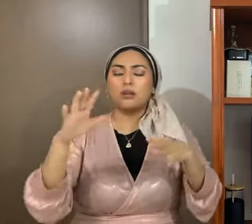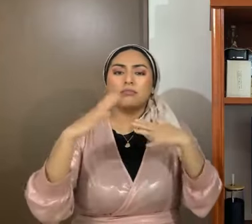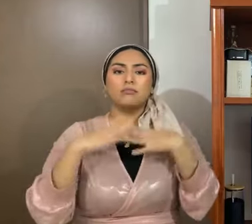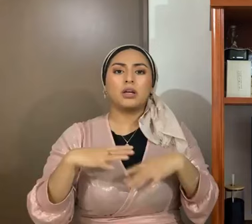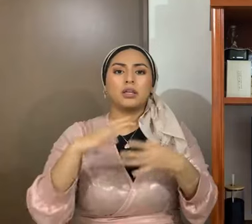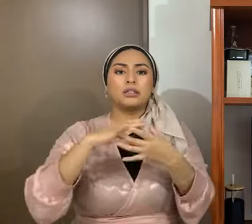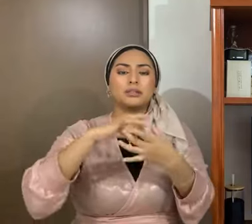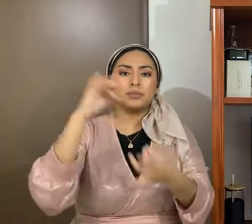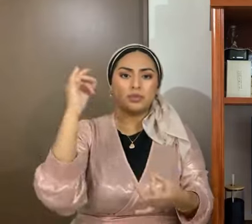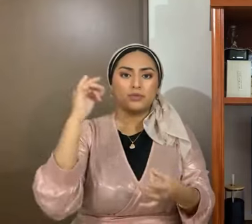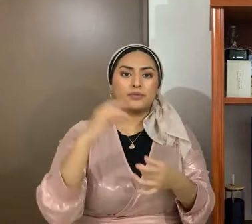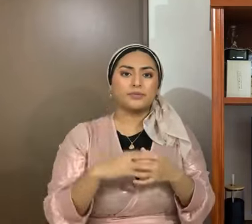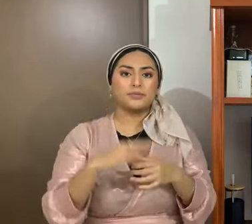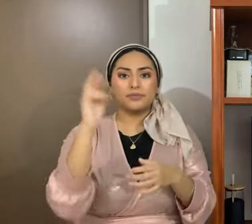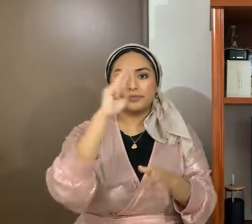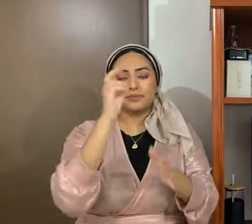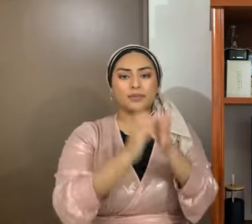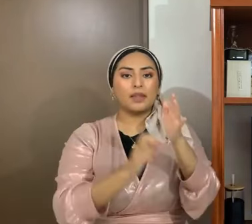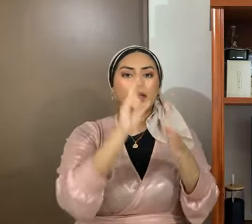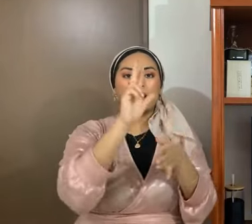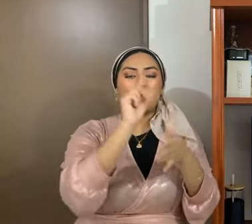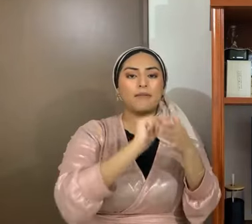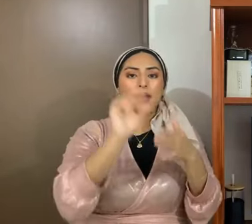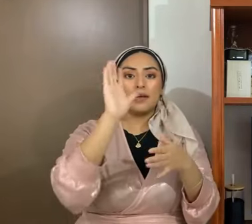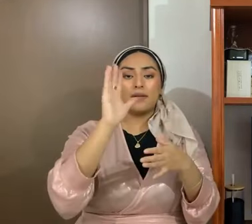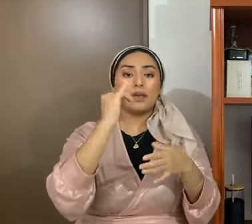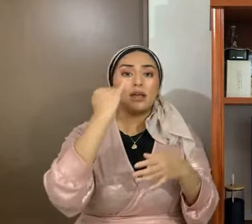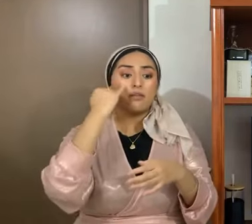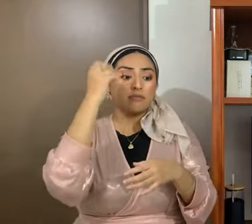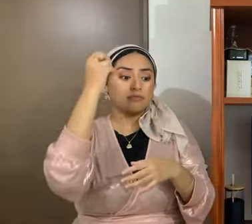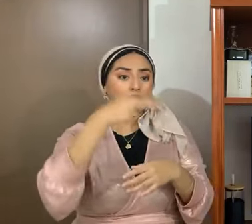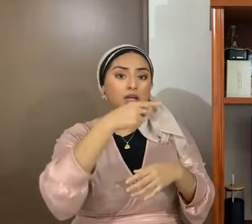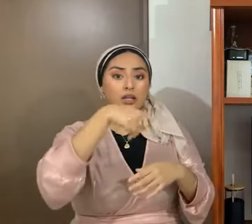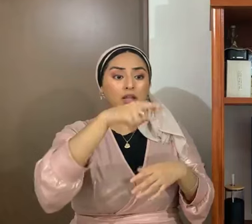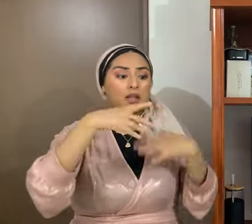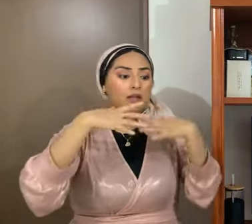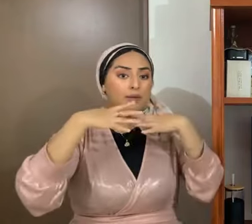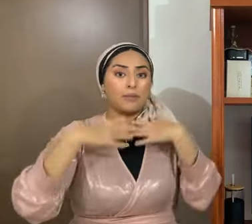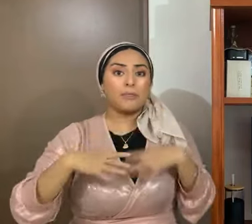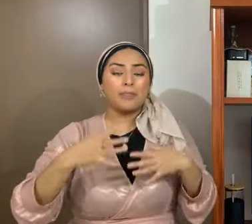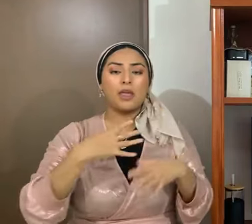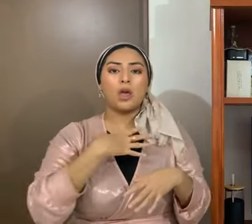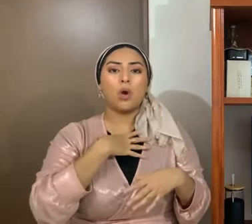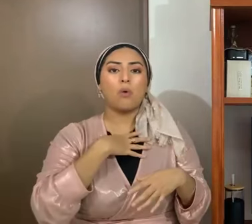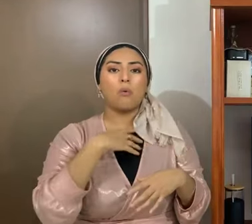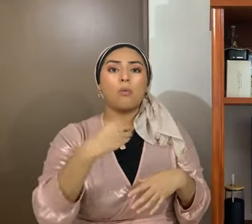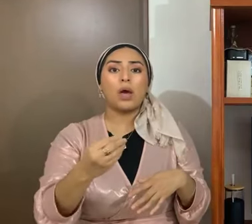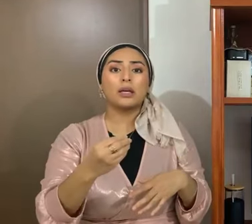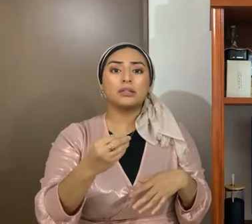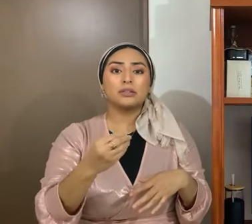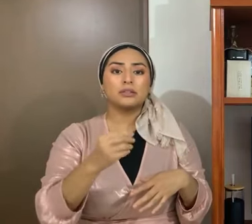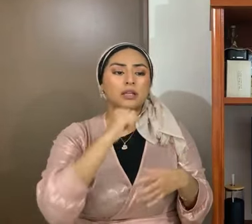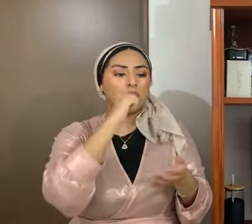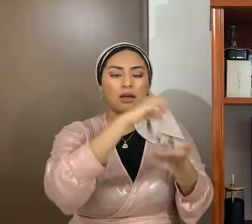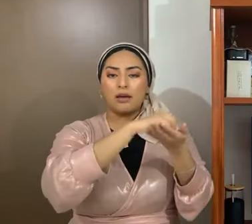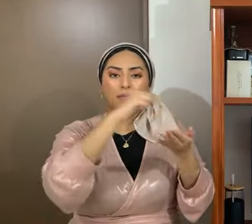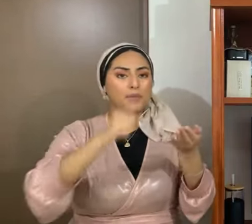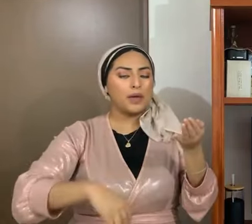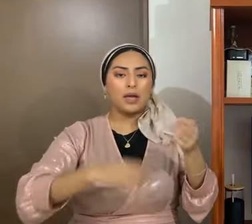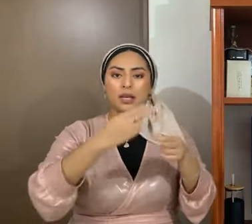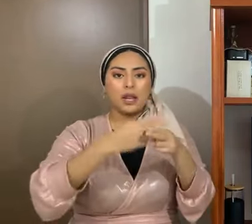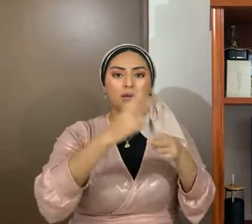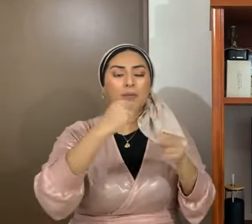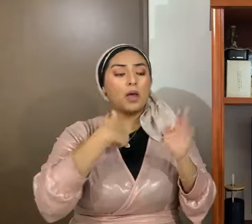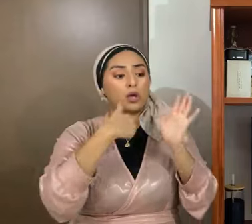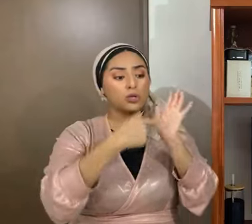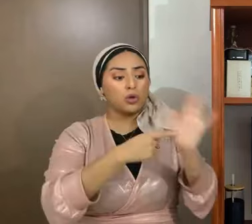vestimenta espiritual. Apocalipsis 3, verso 5. El que venciere será vestido de vestiduras blancas, y no borraré su nombre del libro de la vida,